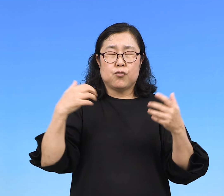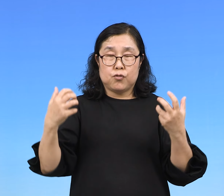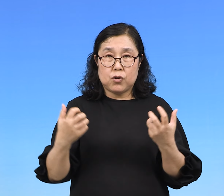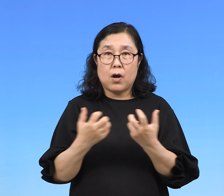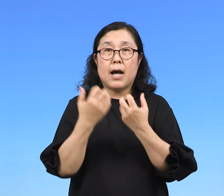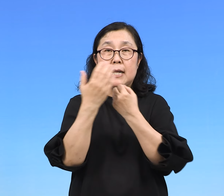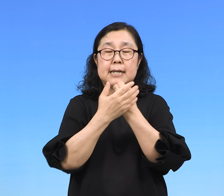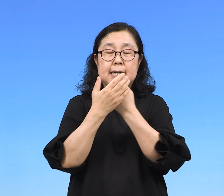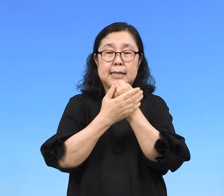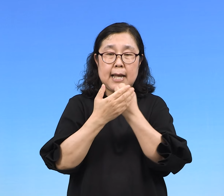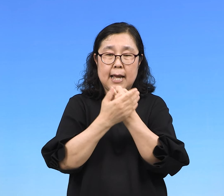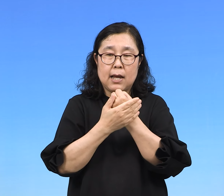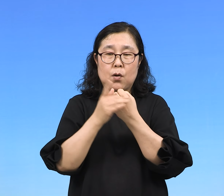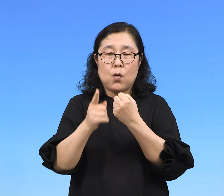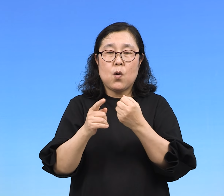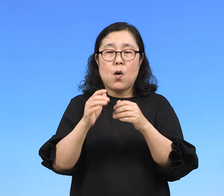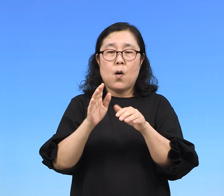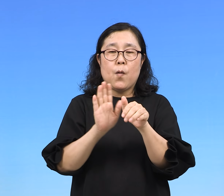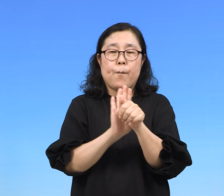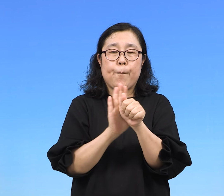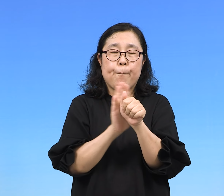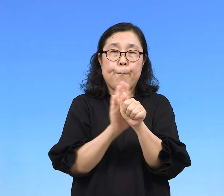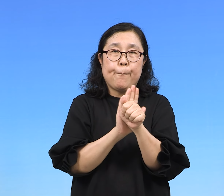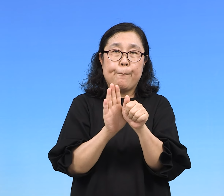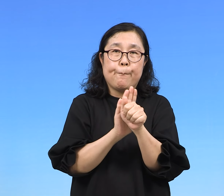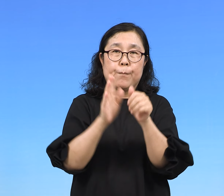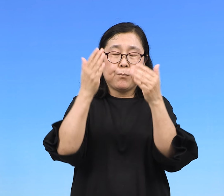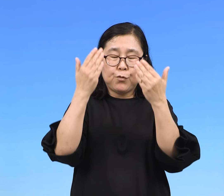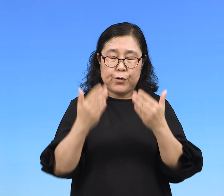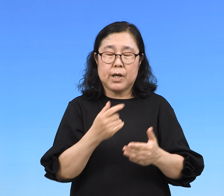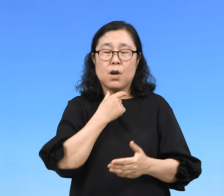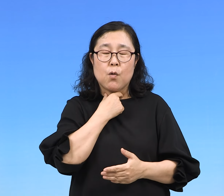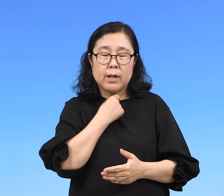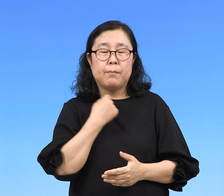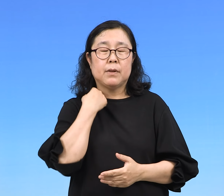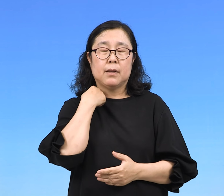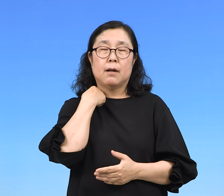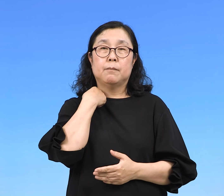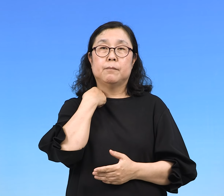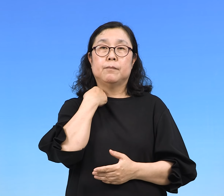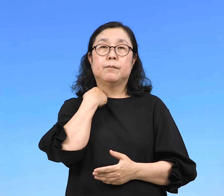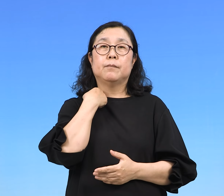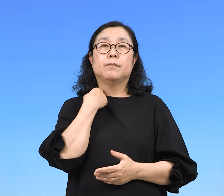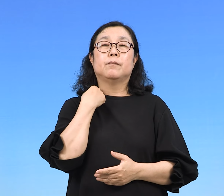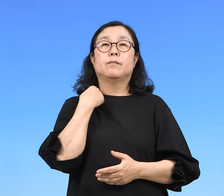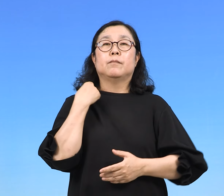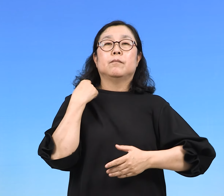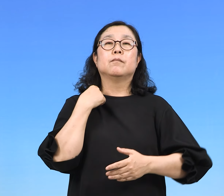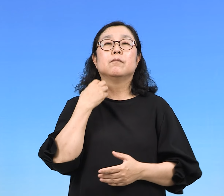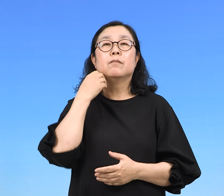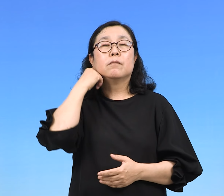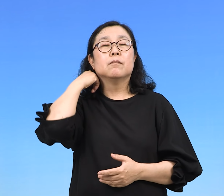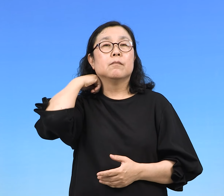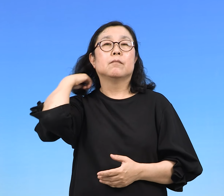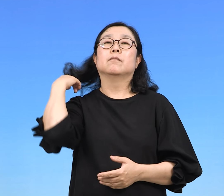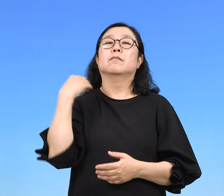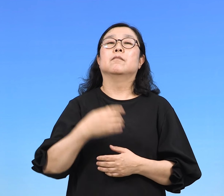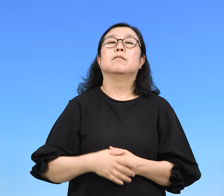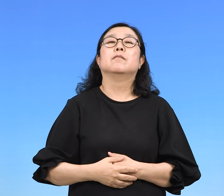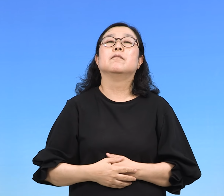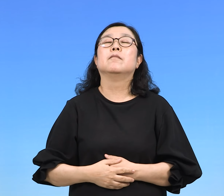풍요로운 은혜로 그분들을 만져주시기를 원합니다. 우리 이 찬양 같이 불러보기 원합니다. 내 눈